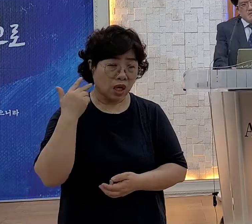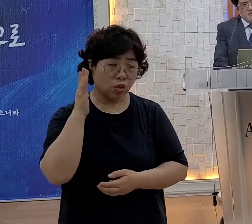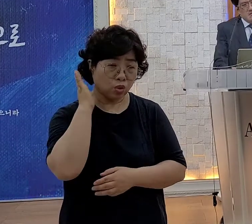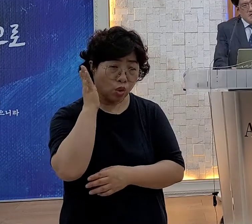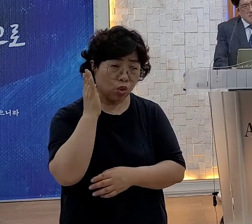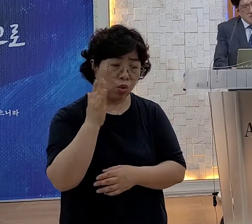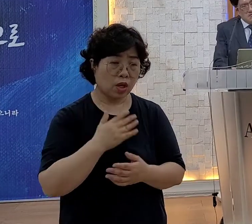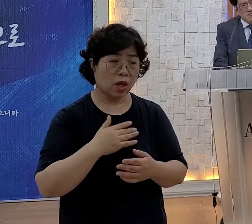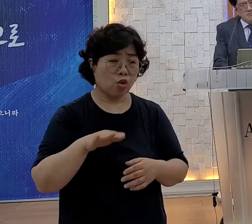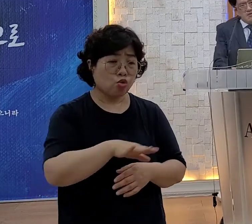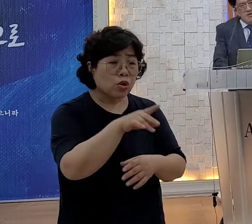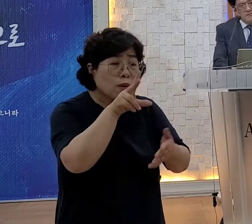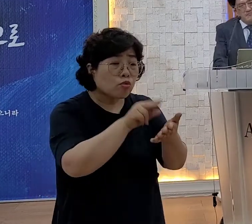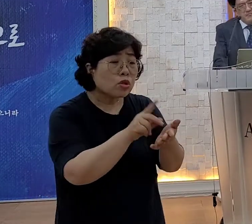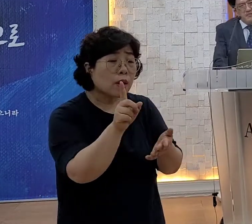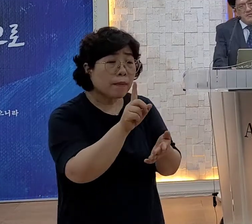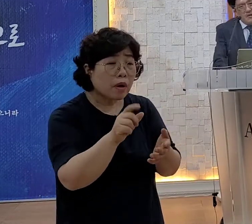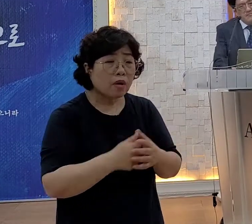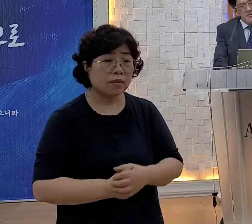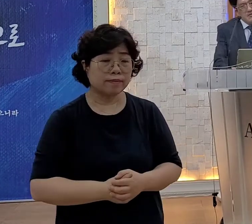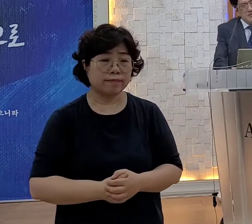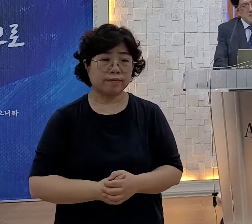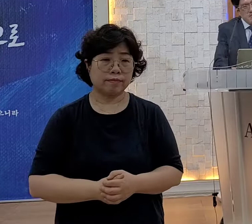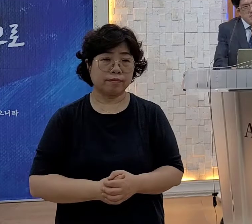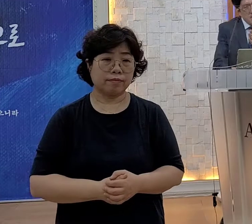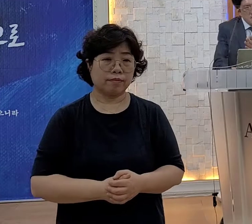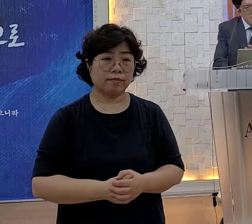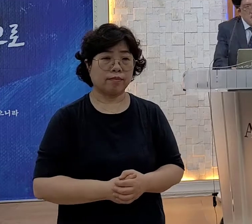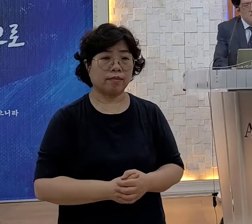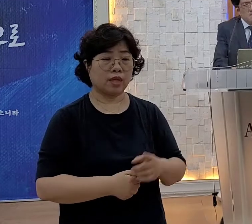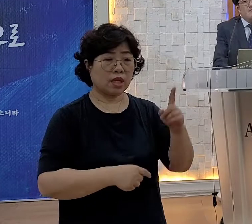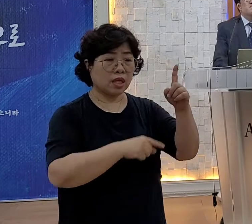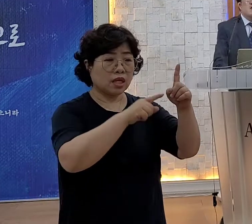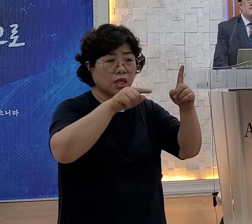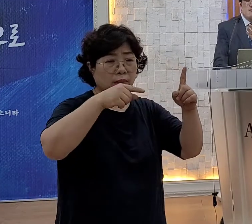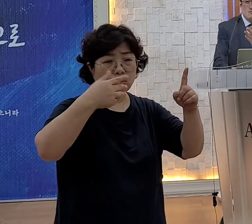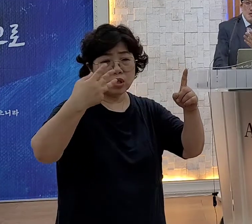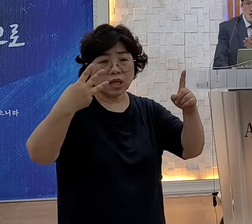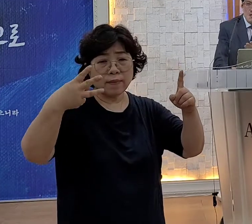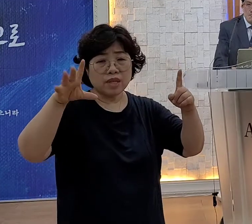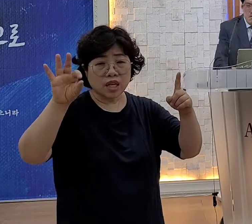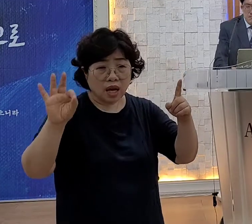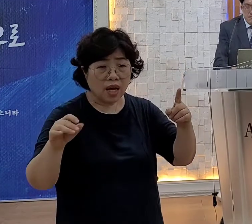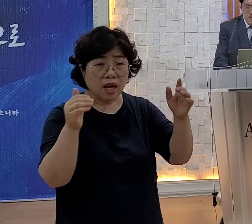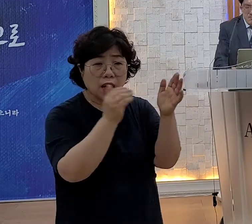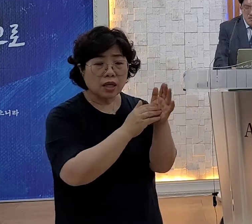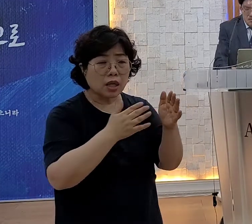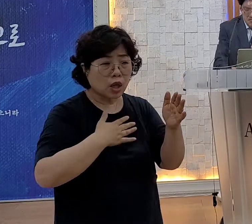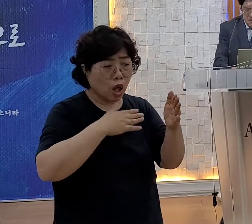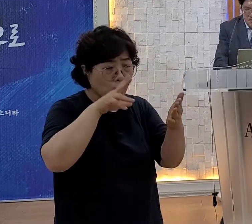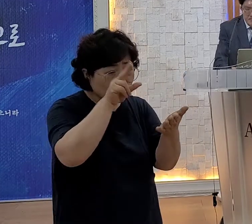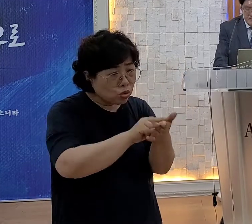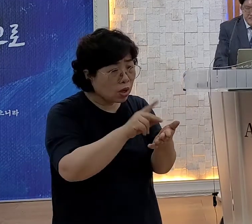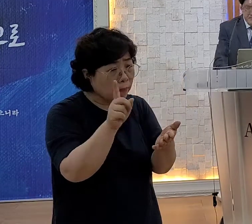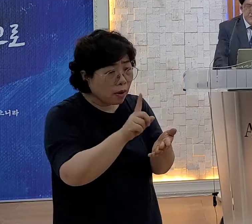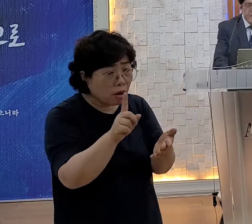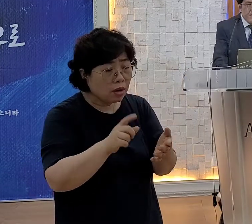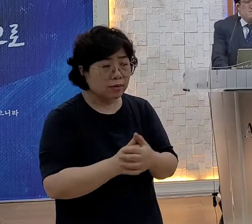나눴잖아요. 1장 17절부터 3장 18절까지 내 문제가 뭐였냐? 우리의 문제가